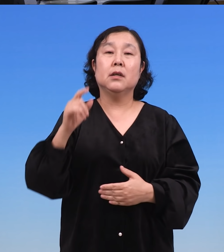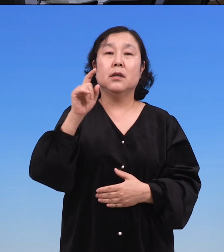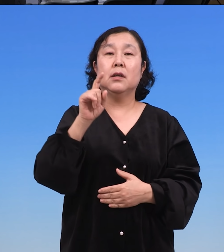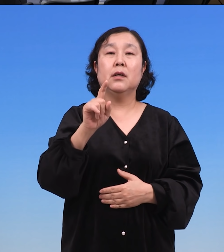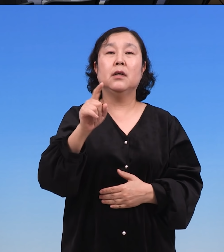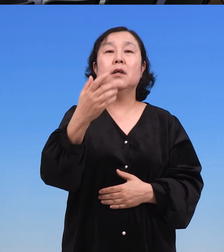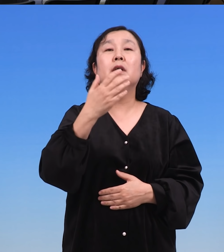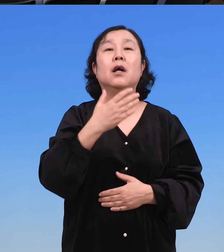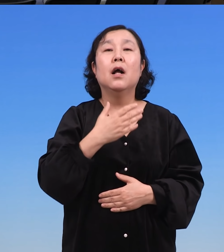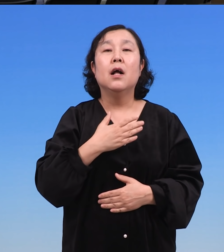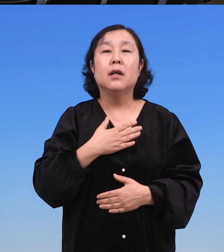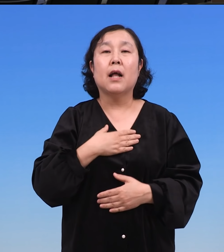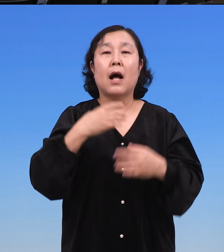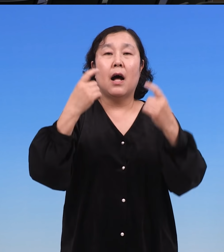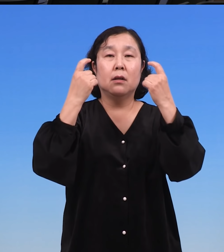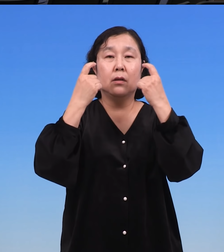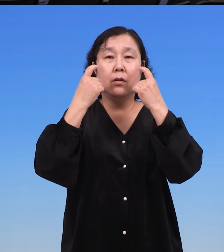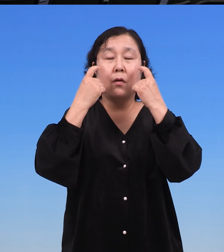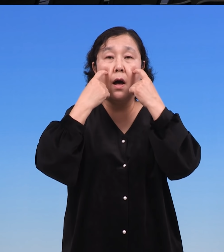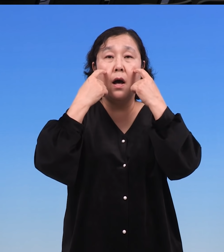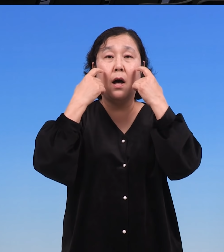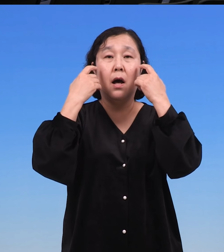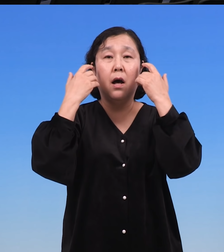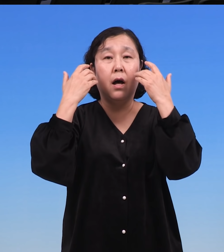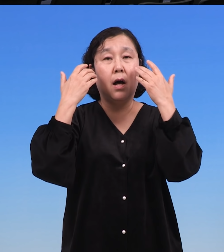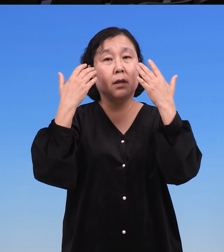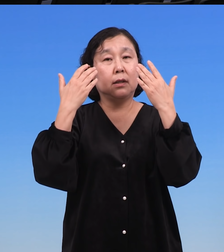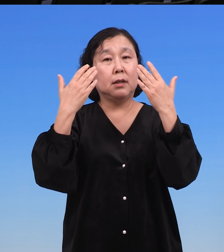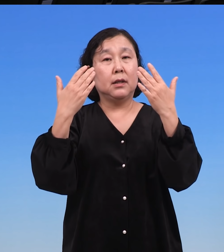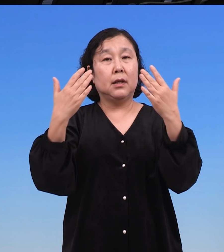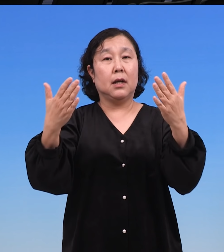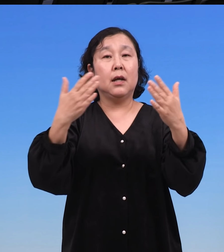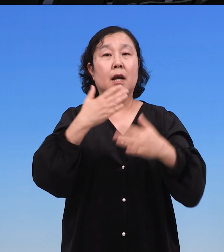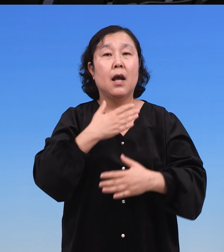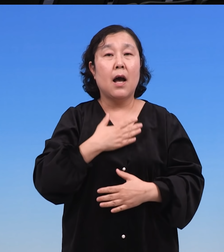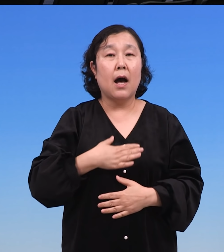해주실 것 나는 확실히 아네.